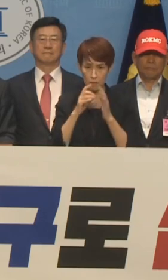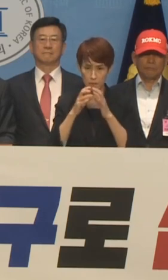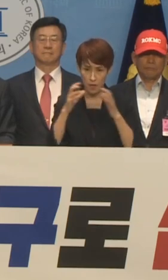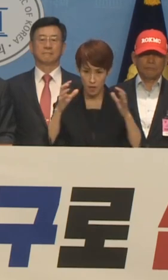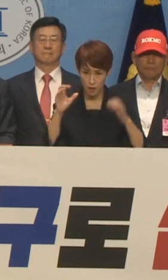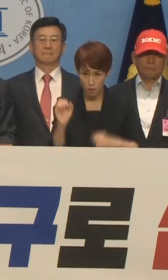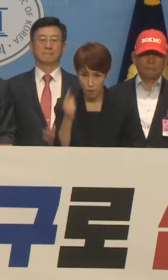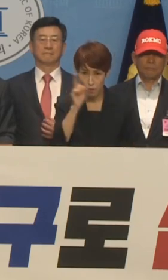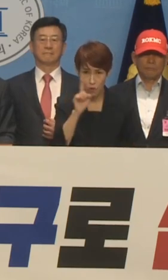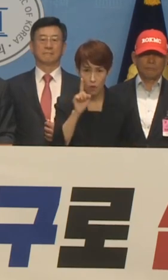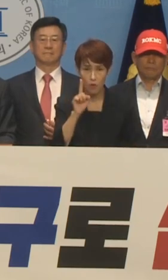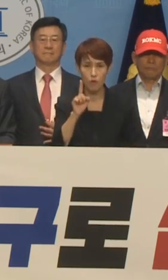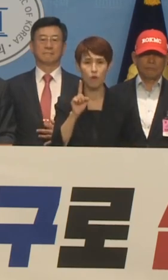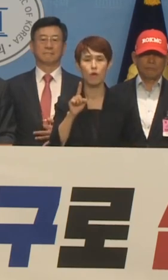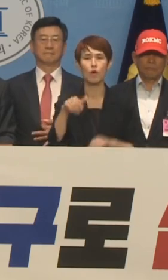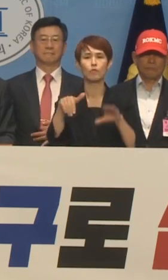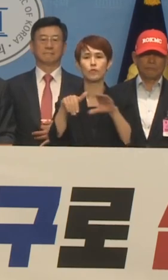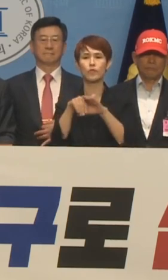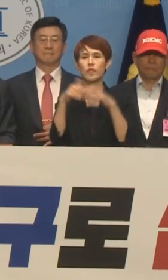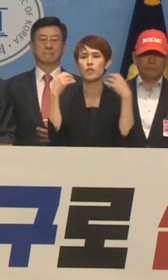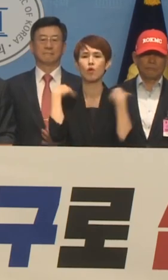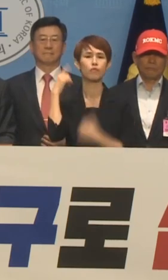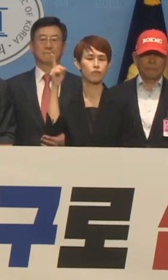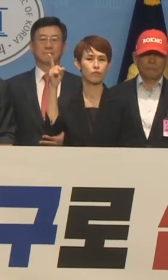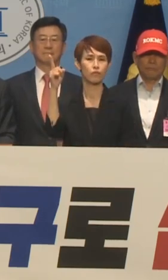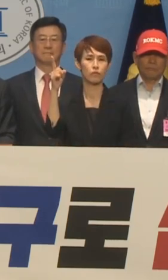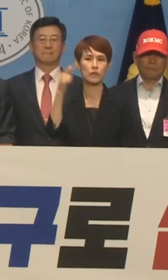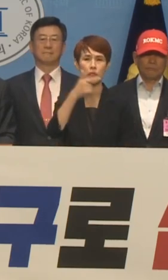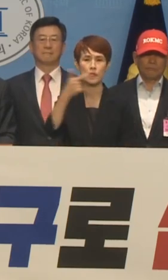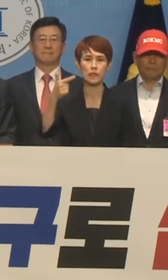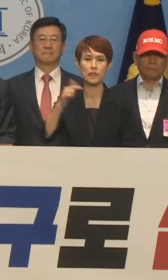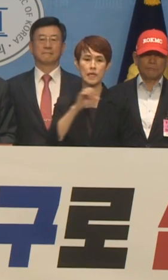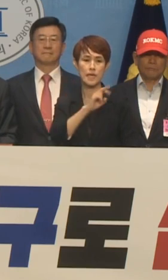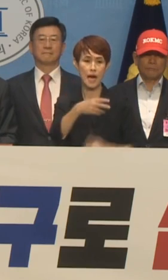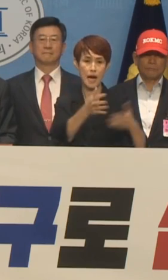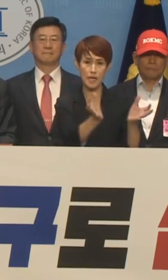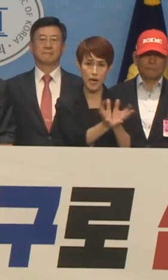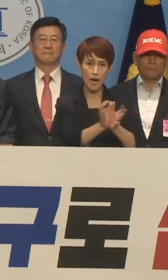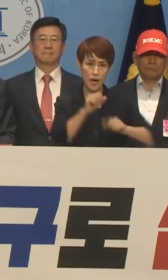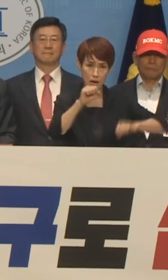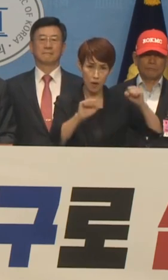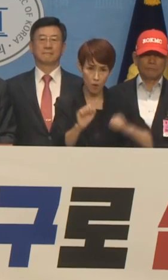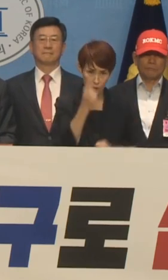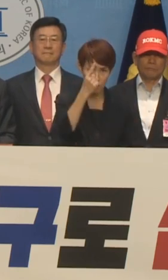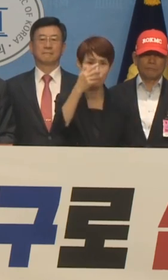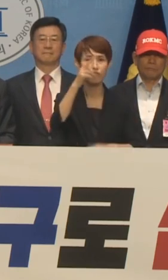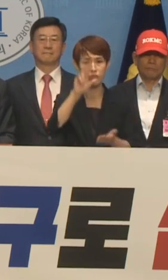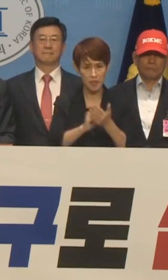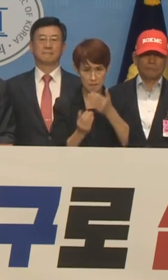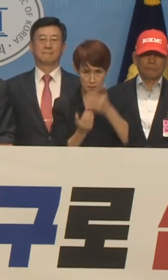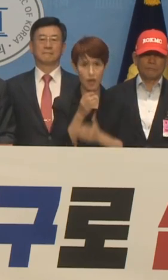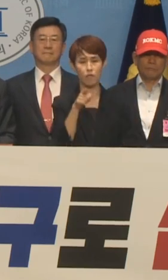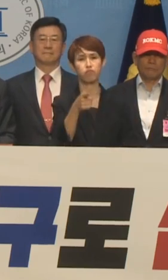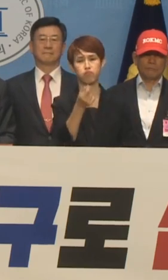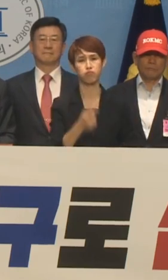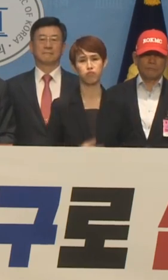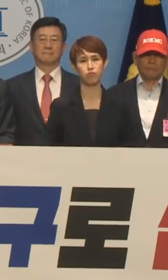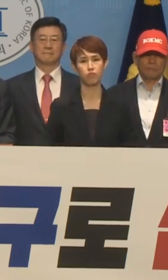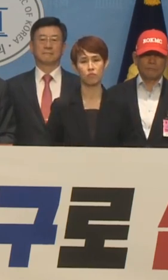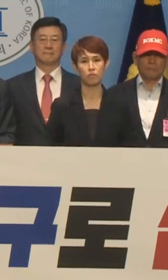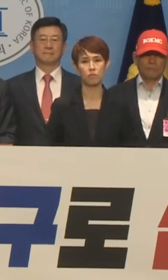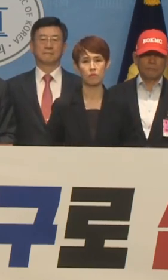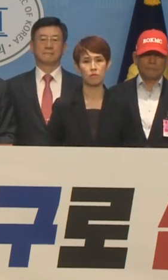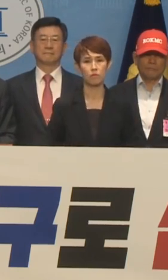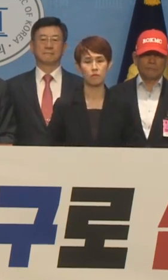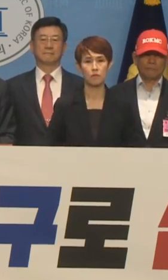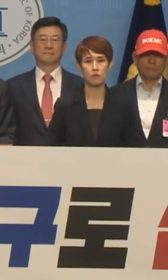원인은 문재인 정부와 거대 야당의 횡포가 만들어낸 결과이다. 이 사건의 단초가